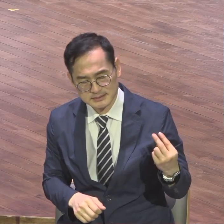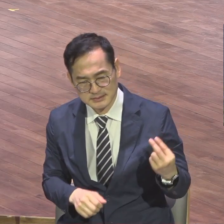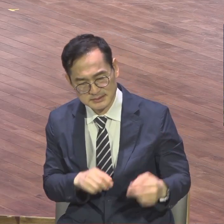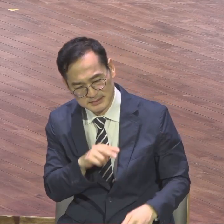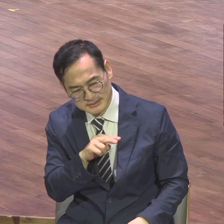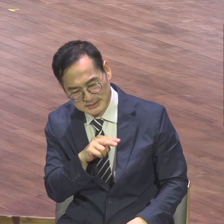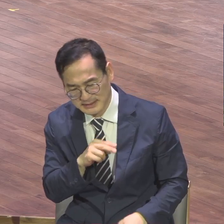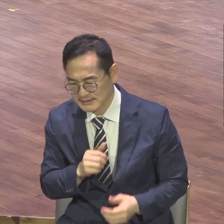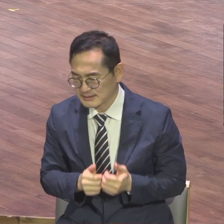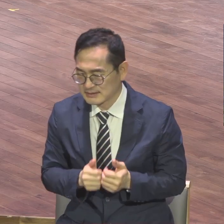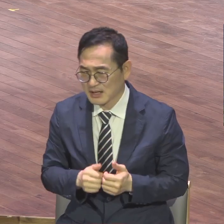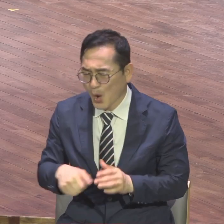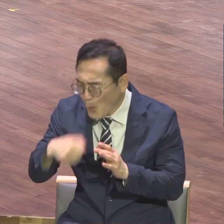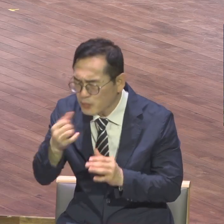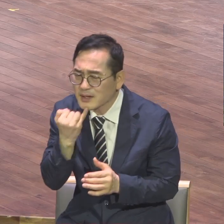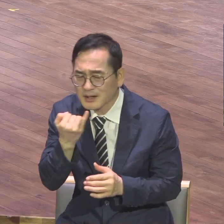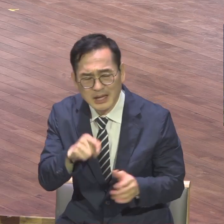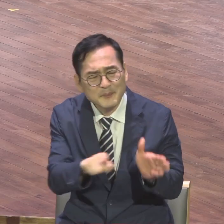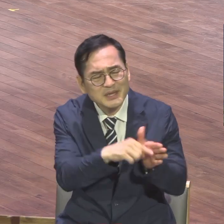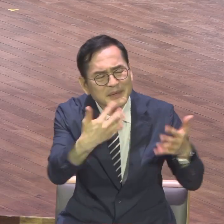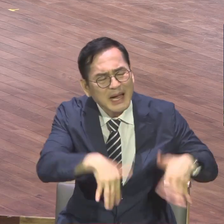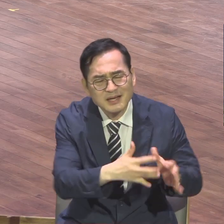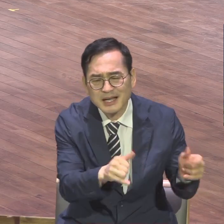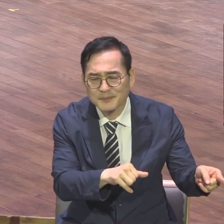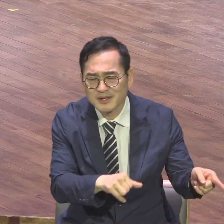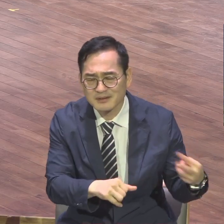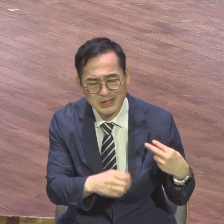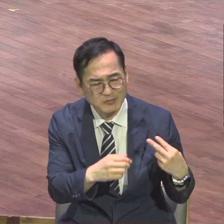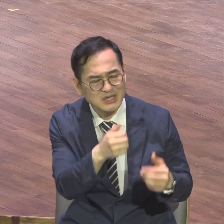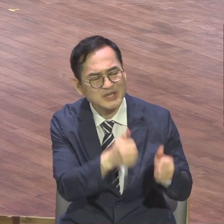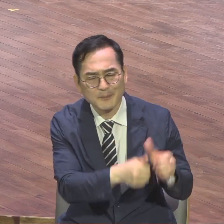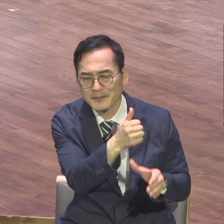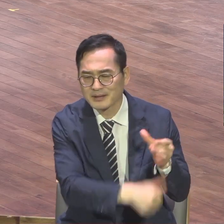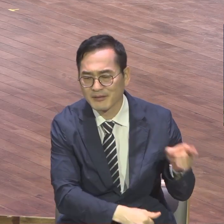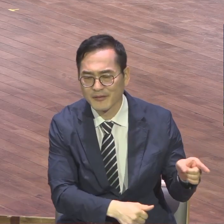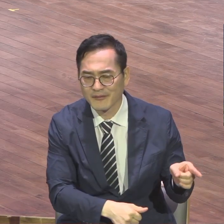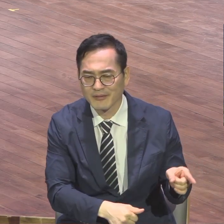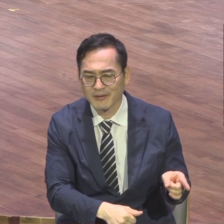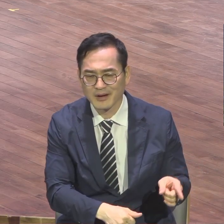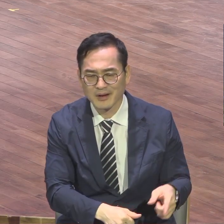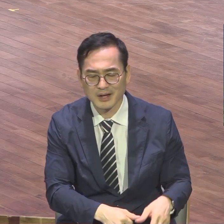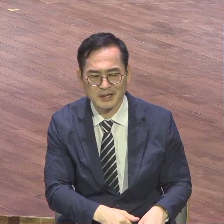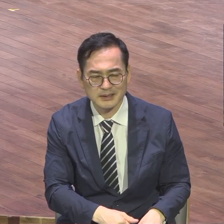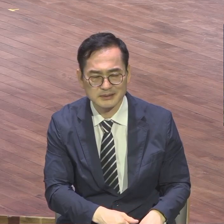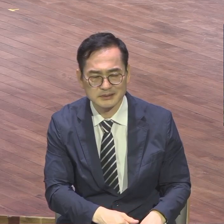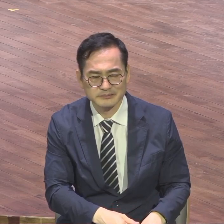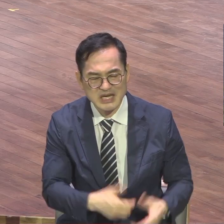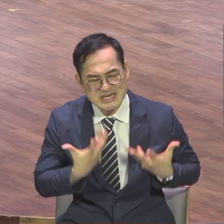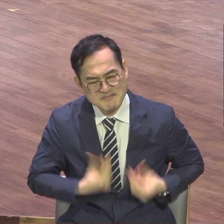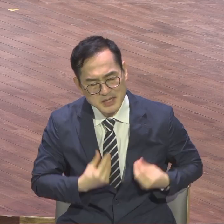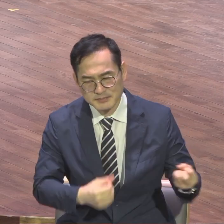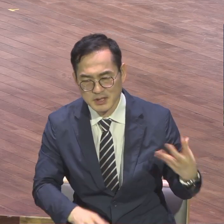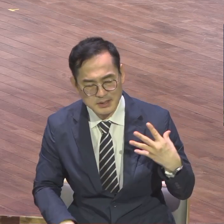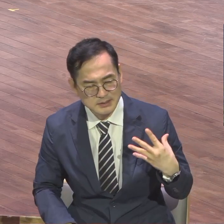먹어도 되는데 아, 저 믿음이 약한 사람이었어. 저 사람 이해 못할 거야. 먹지 마라.